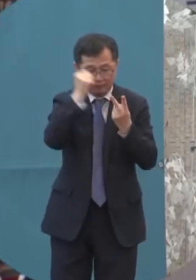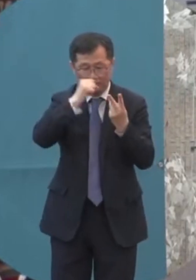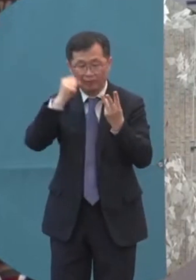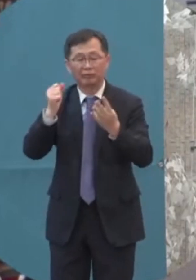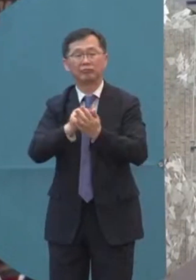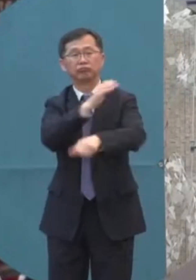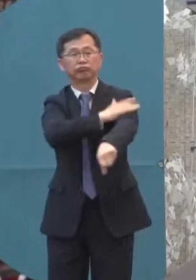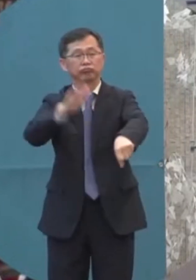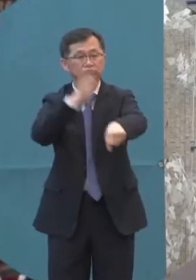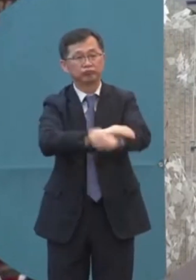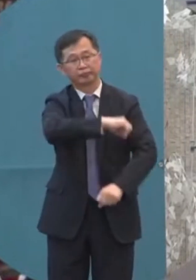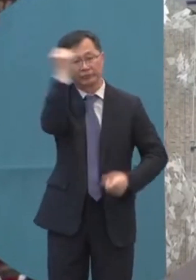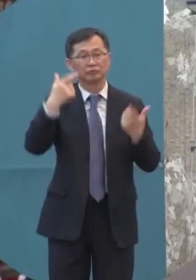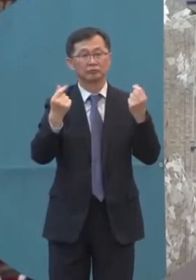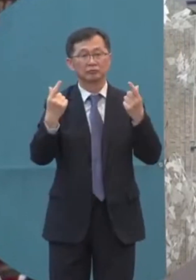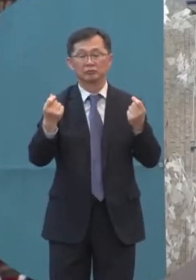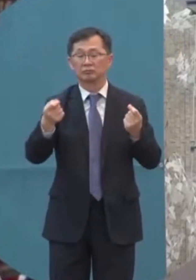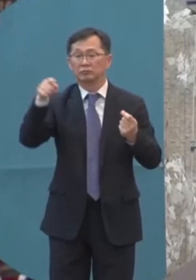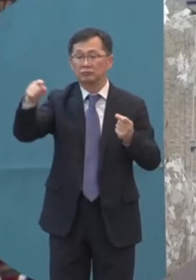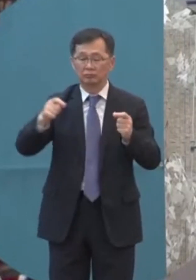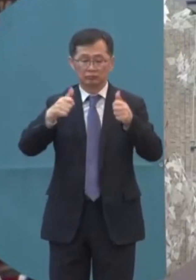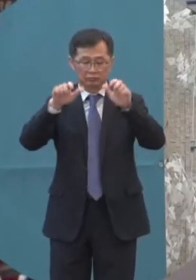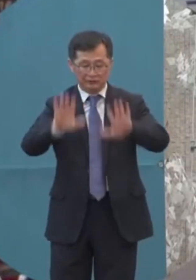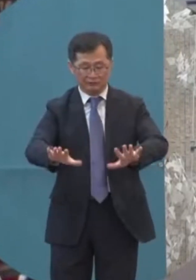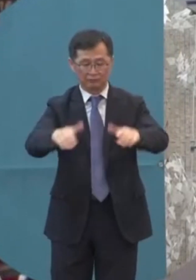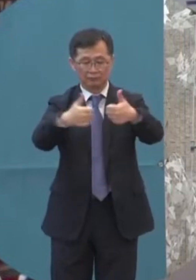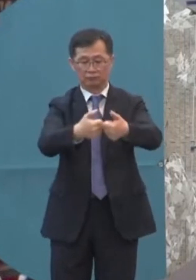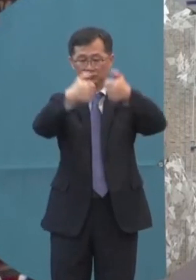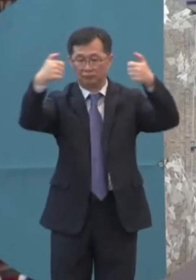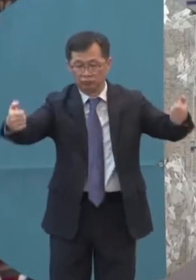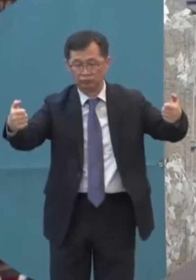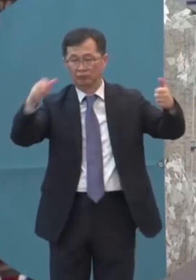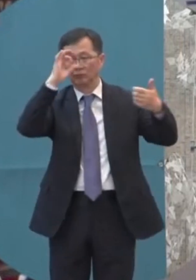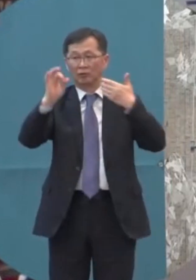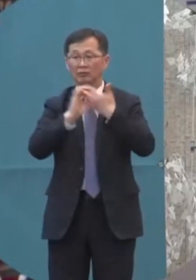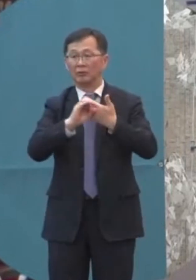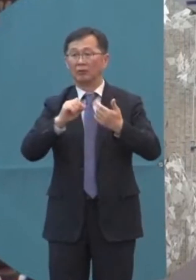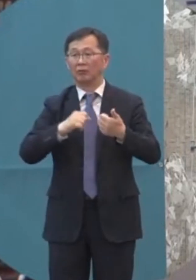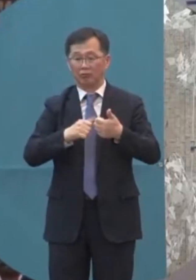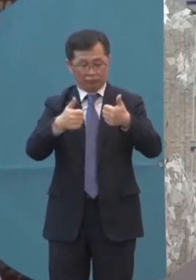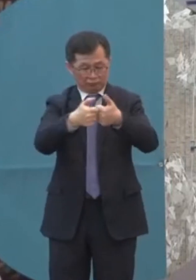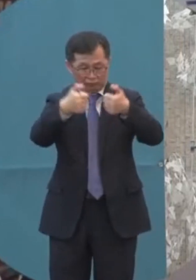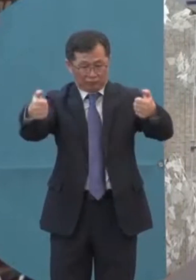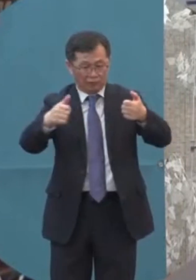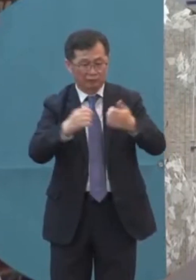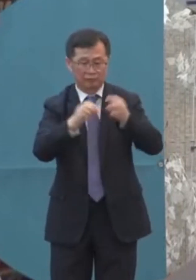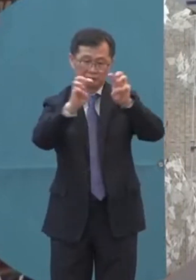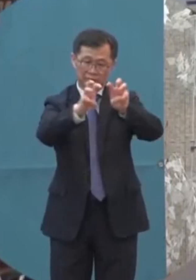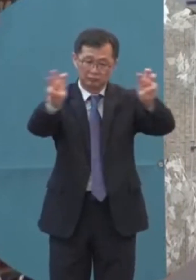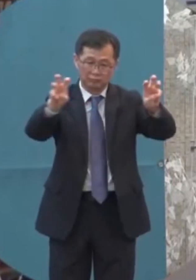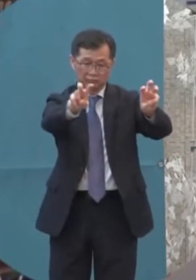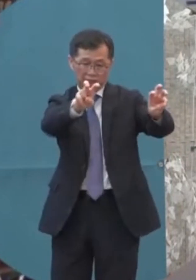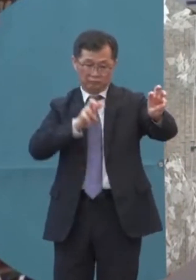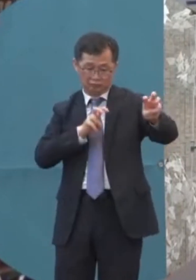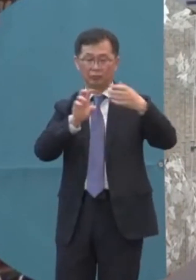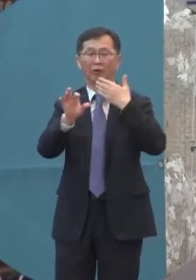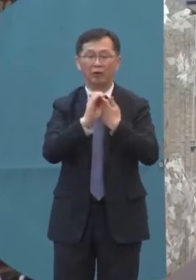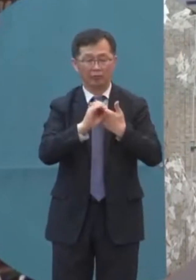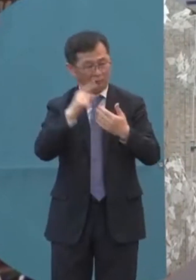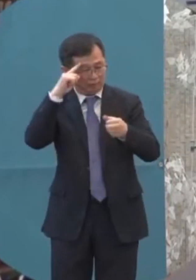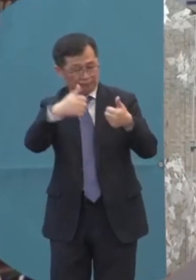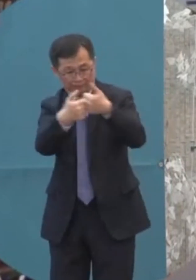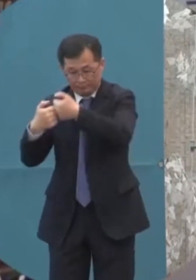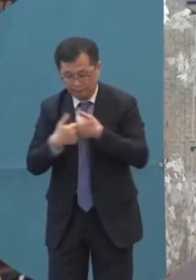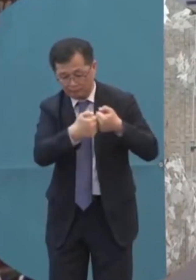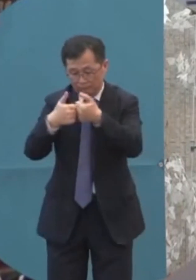그 잘난 척하는 양대 정당이 제3세력, 제4세력의 눈치를 안 볼 수가 없는 거예요. 그래가지고